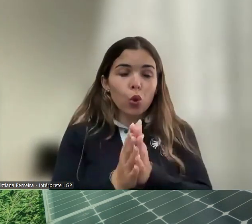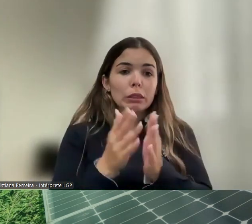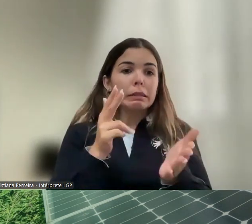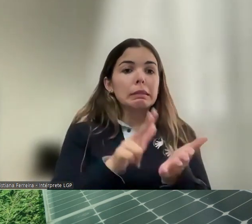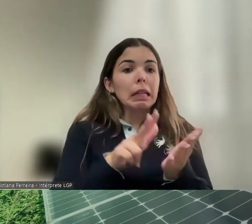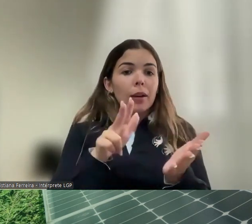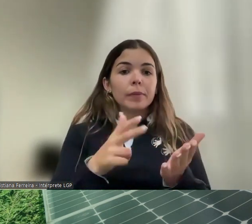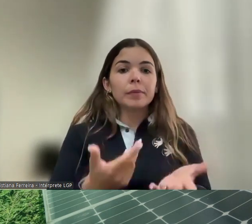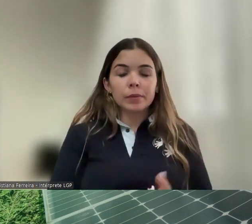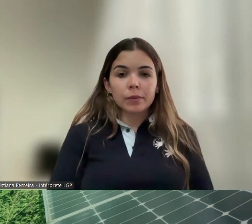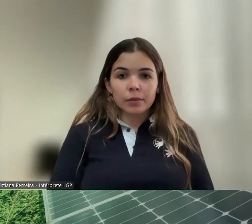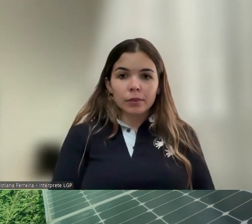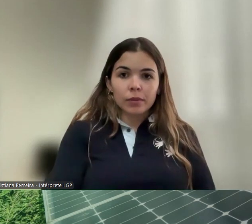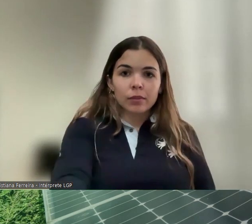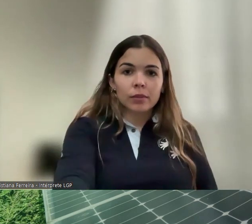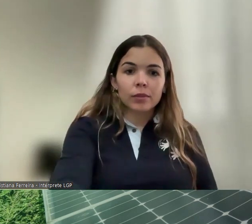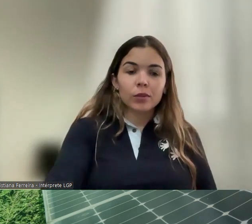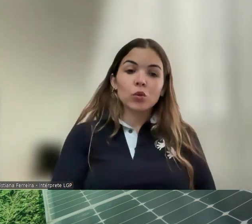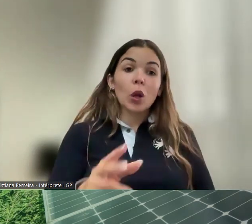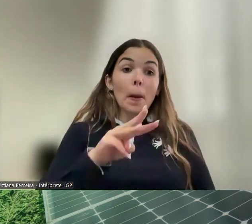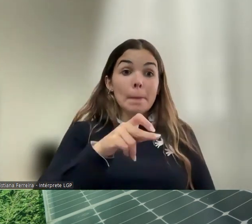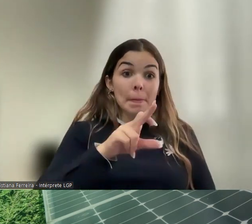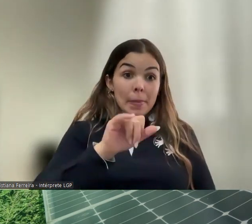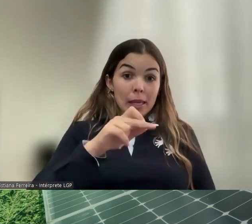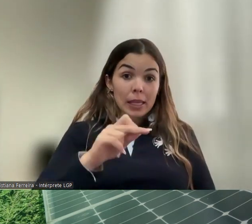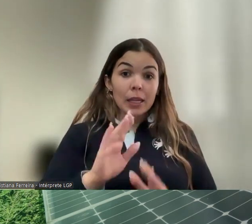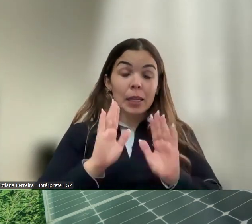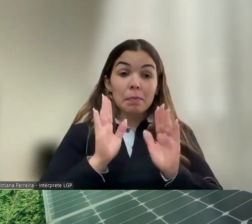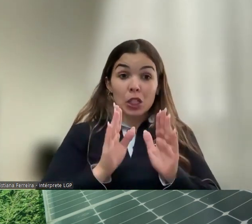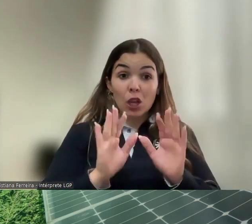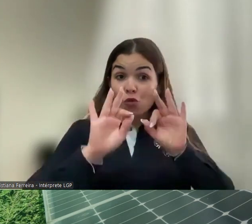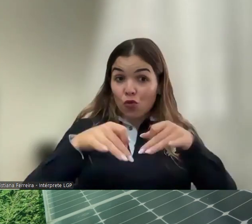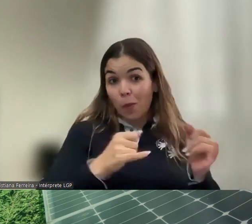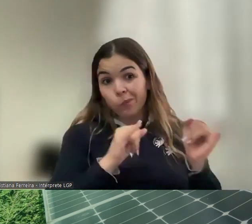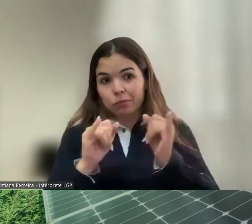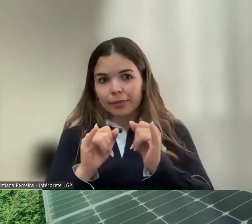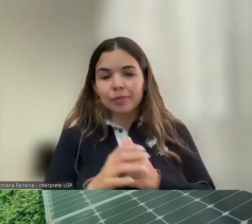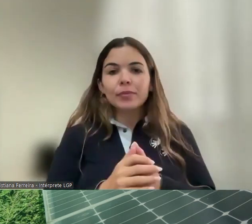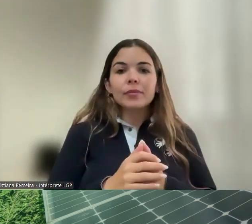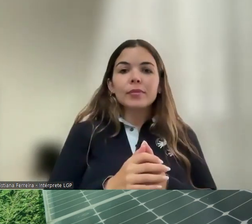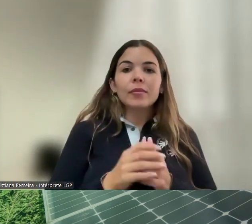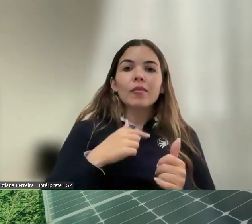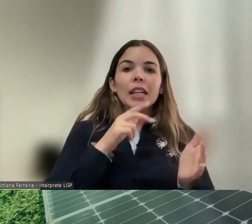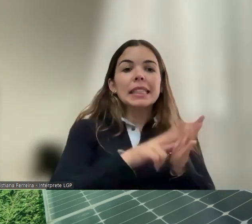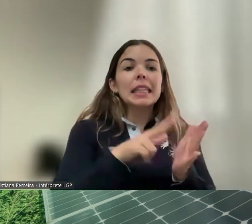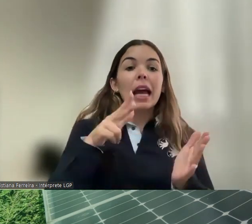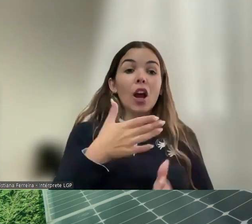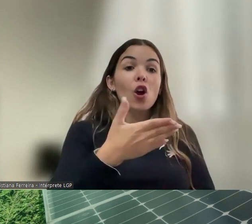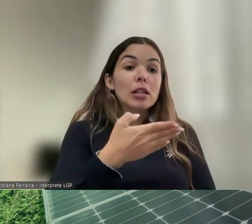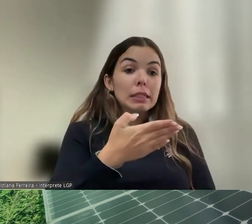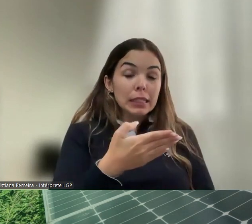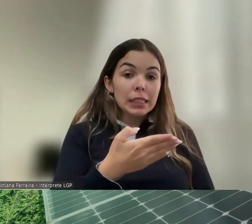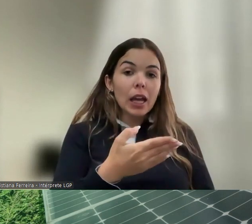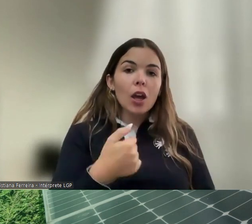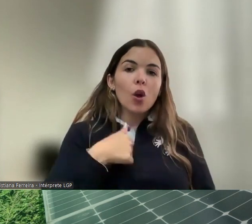de Lourdes, vamos ter que começar a terminar, porque Destacaria o 17, o das parcerias, que é